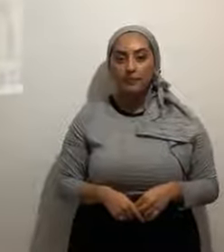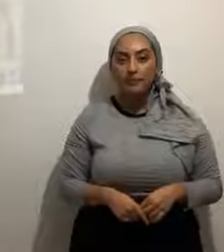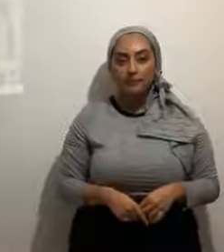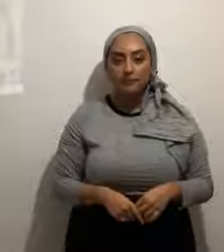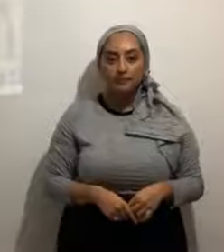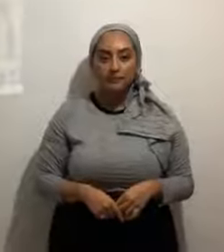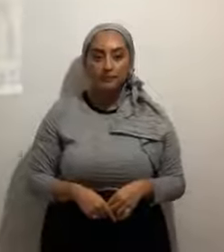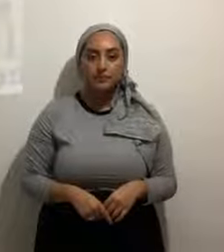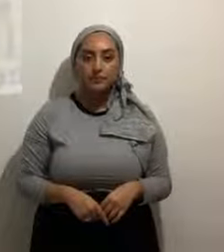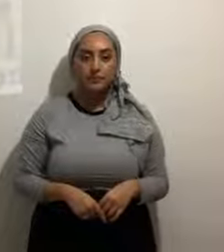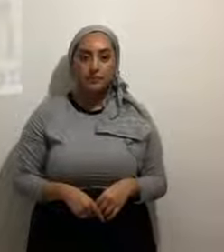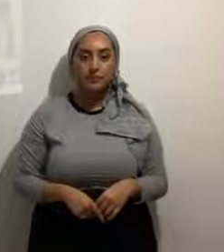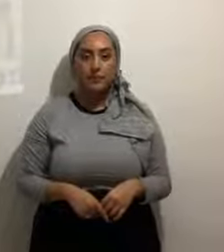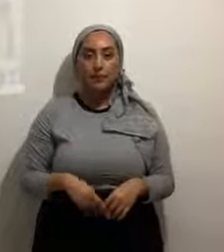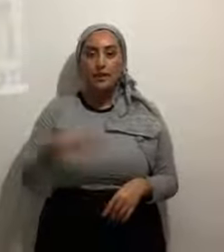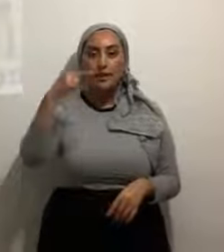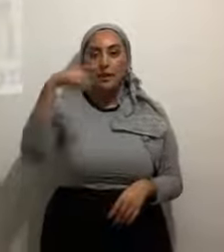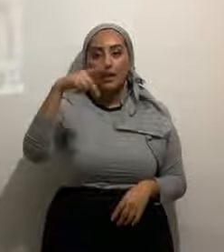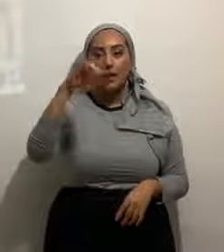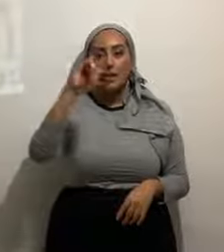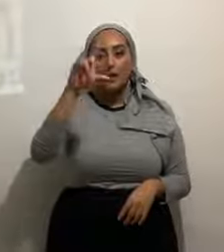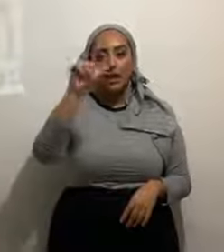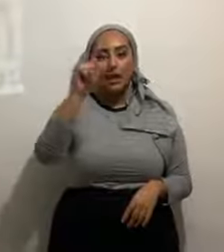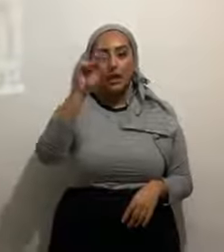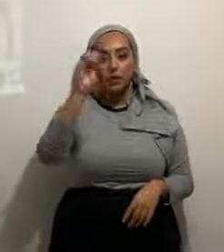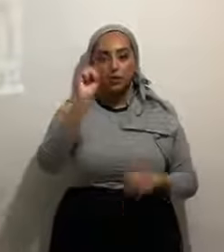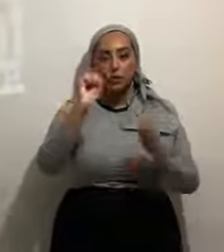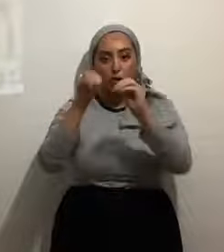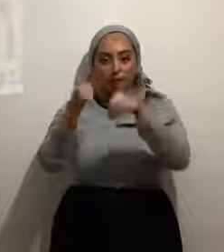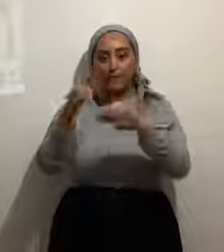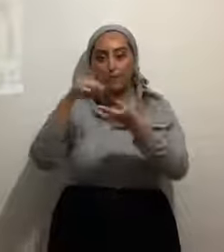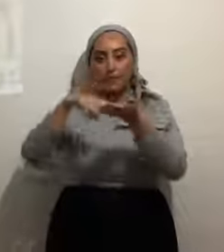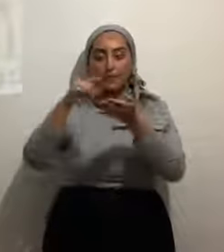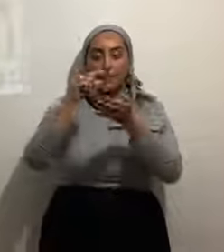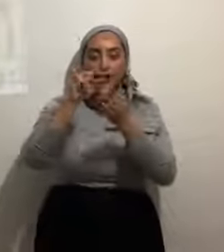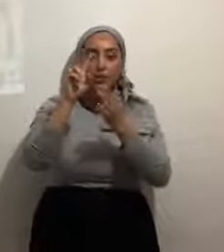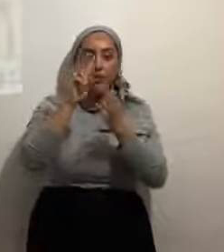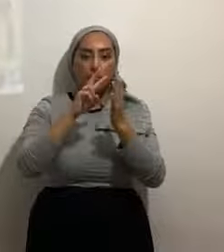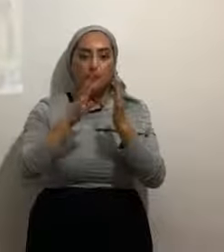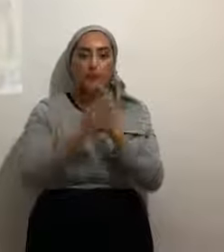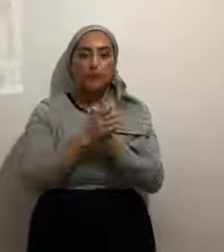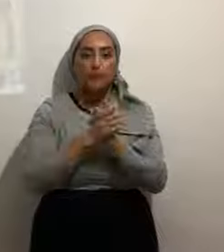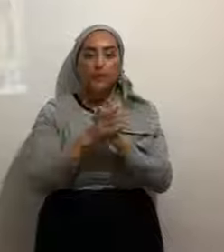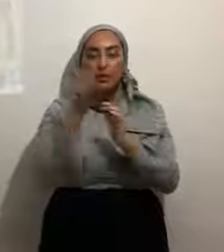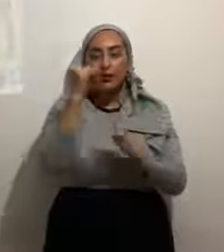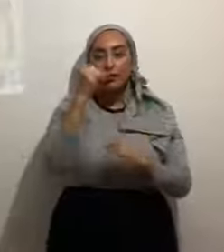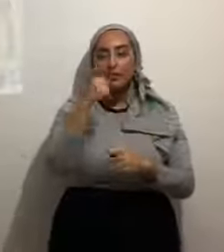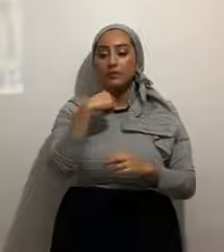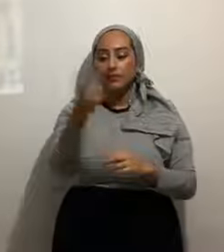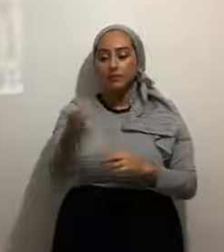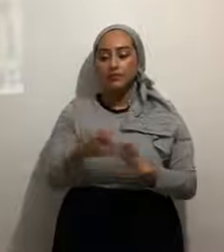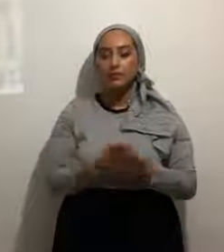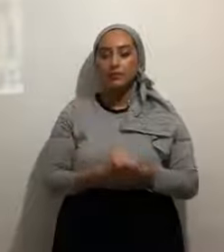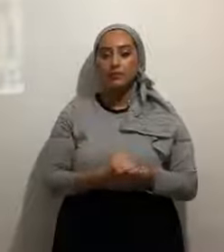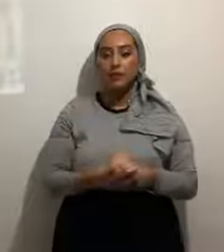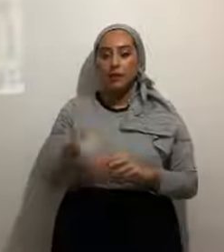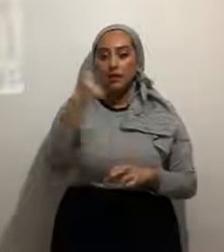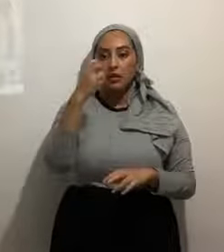Se lo puso Pilatos. A ver, vamos a leer el verso. Les dijo, pues, Yahshua, cuando